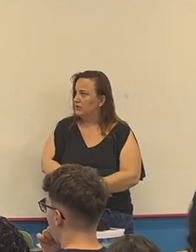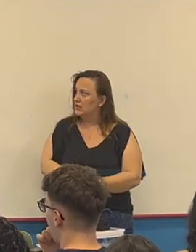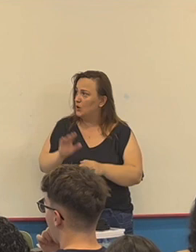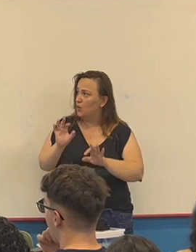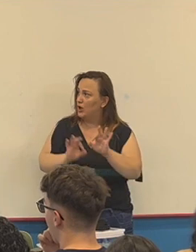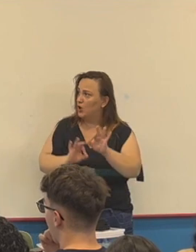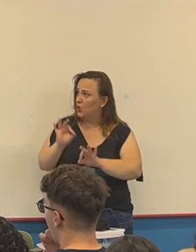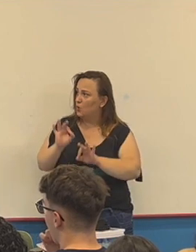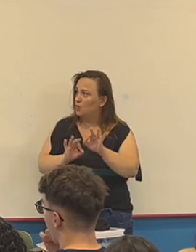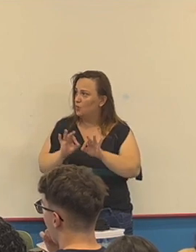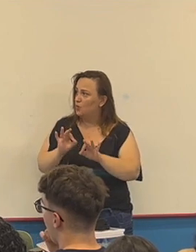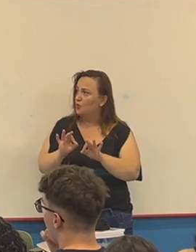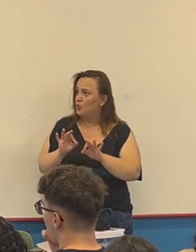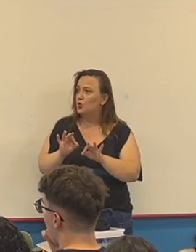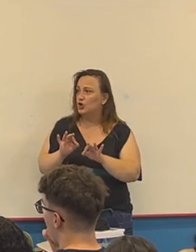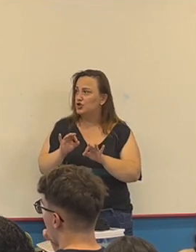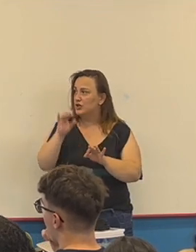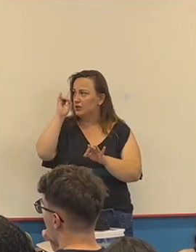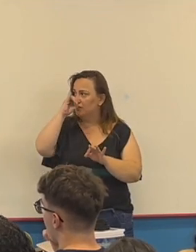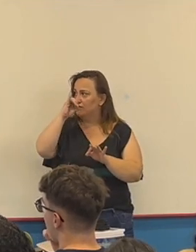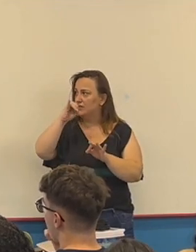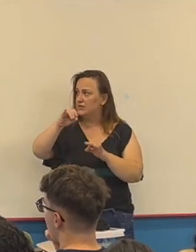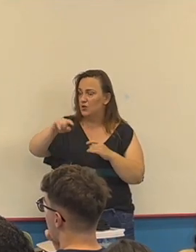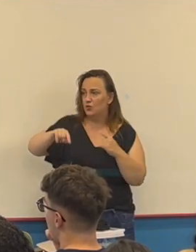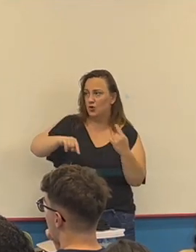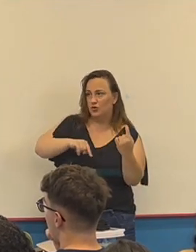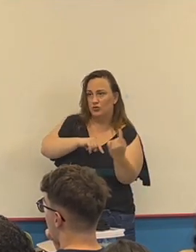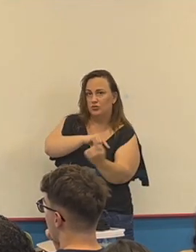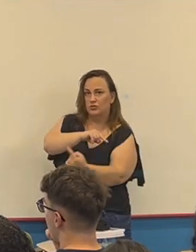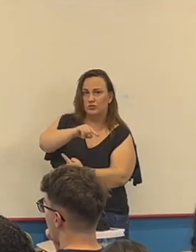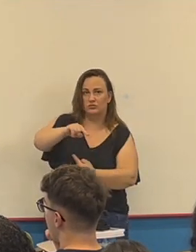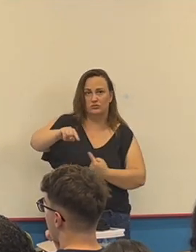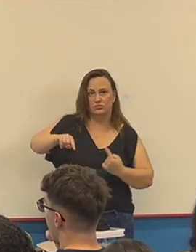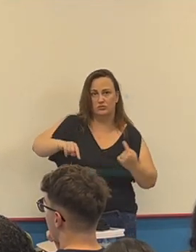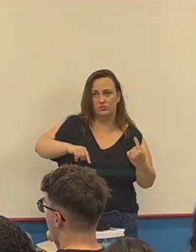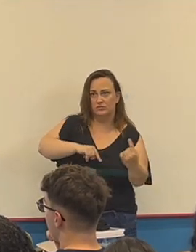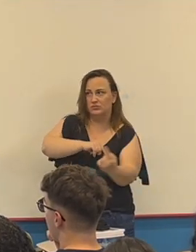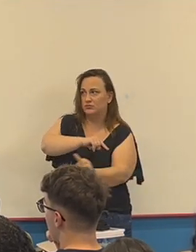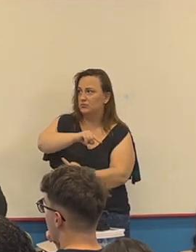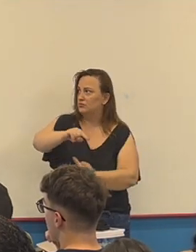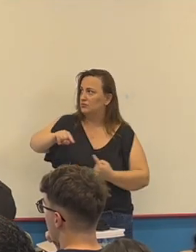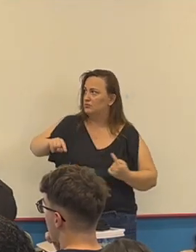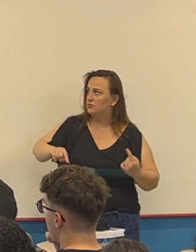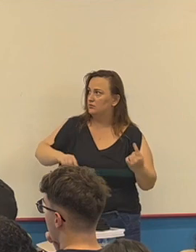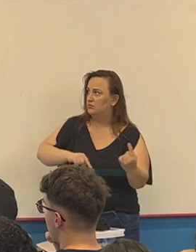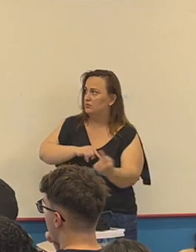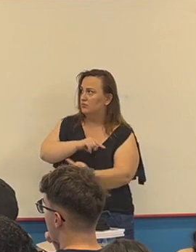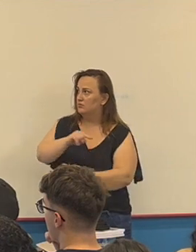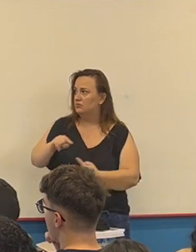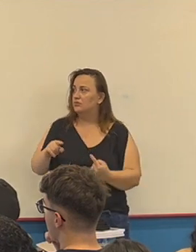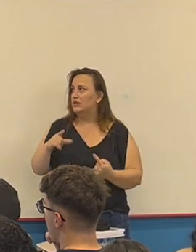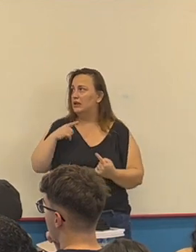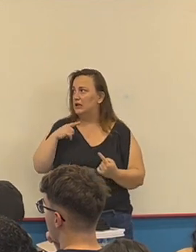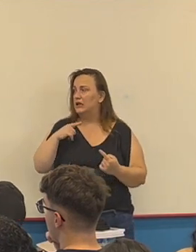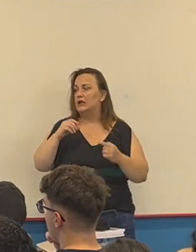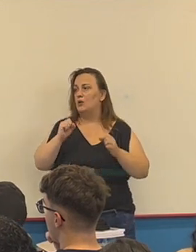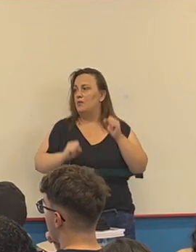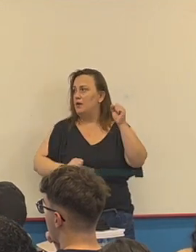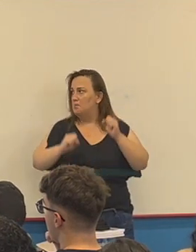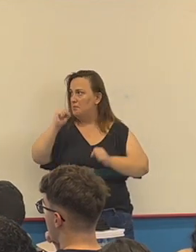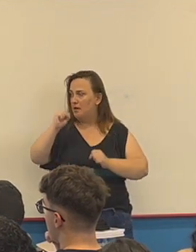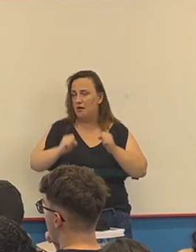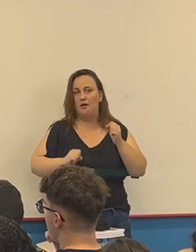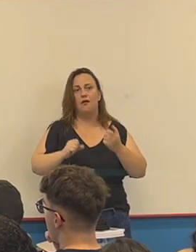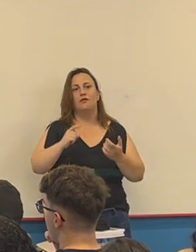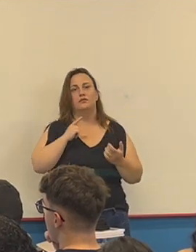porco rodar. É uma mesa que está ali, então aqui tem uma estrutura metálica, que tem uma máquina que vai fazer isso subir e descer.